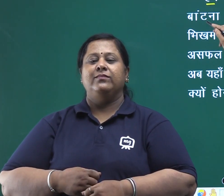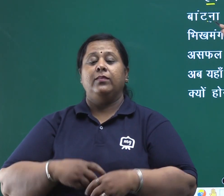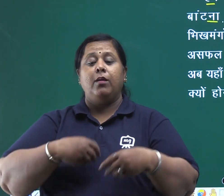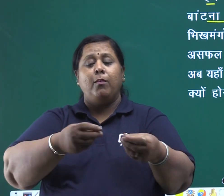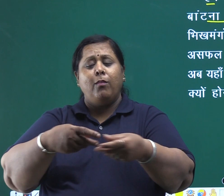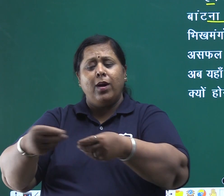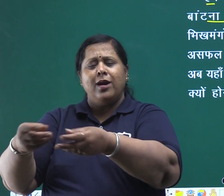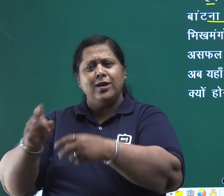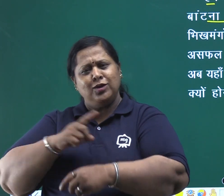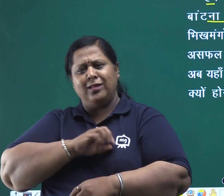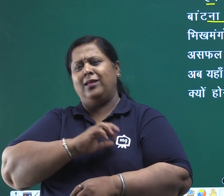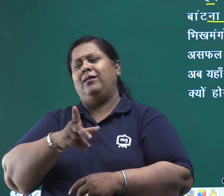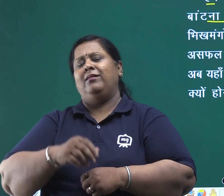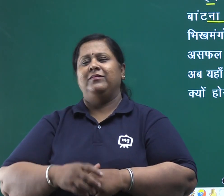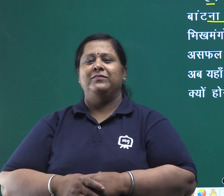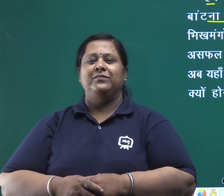बांटना चाहते हैं,